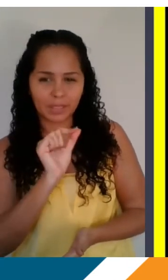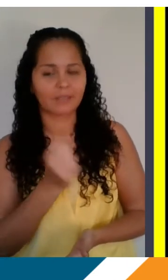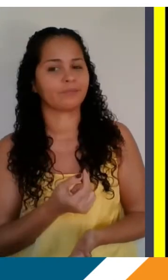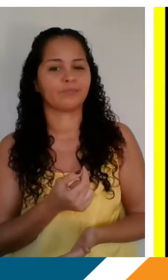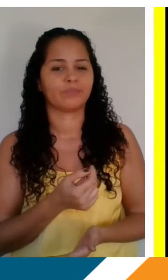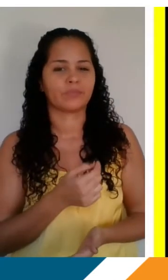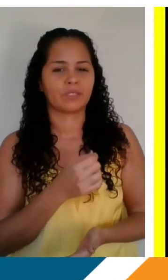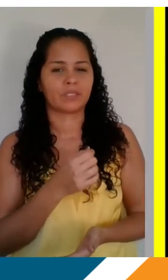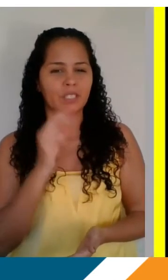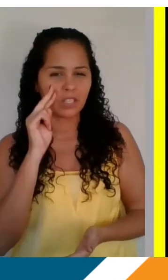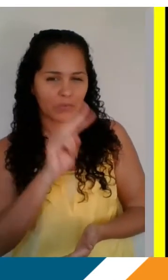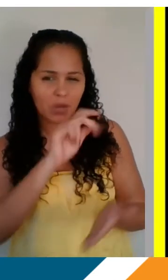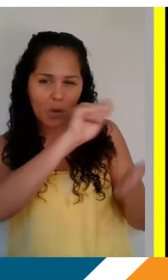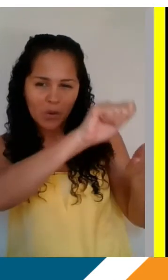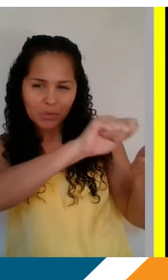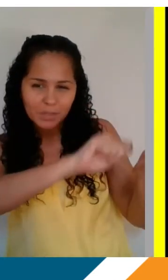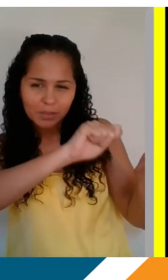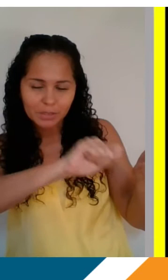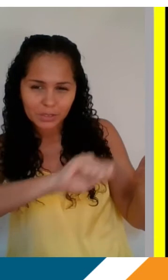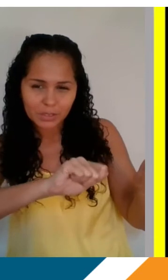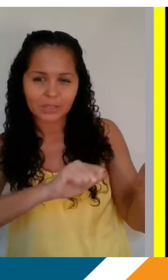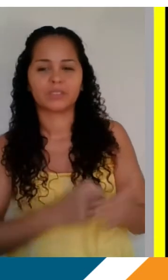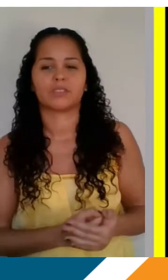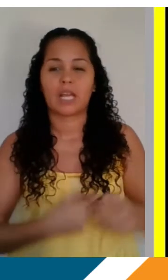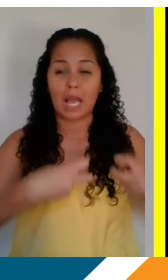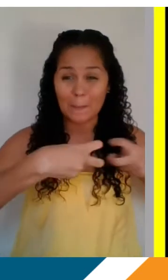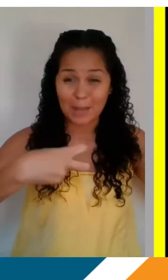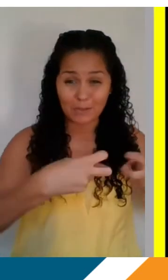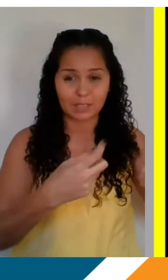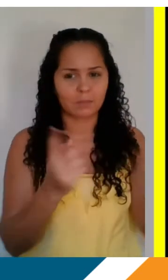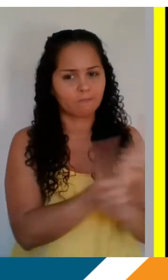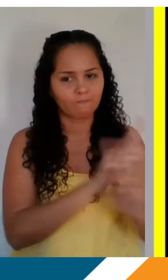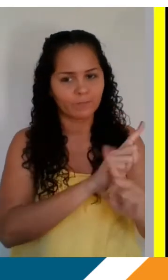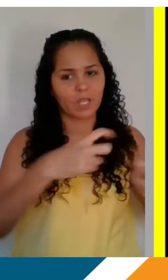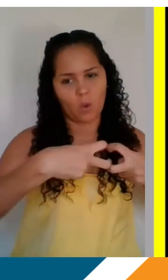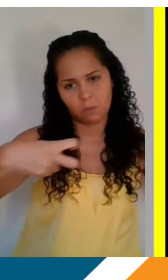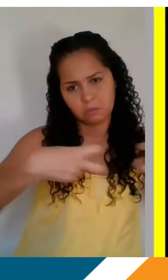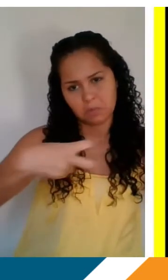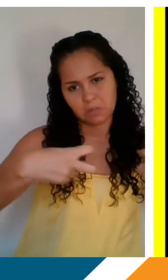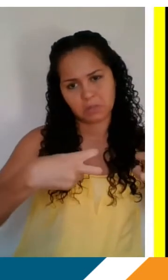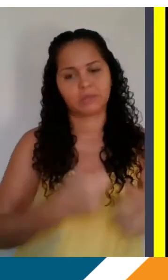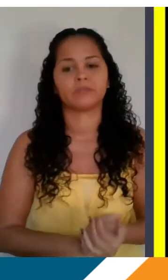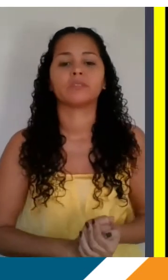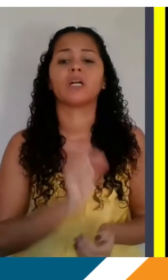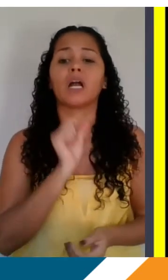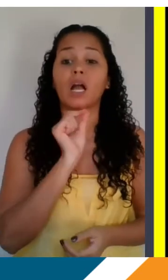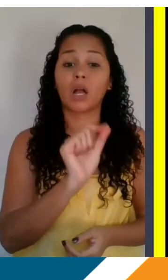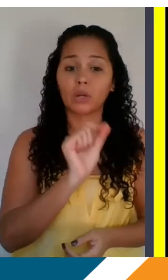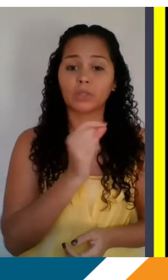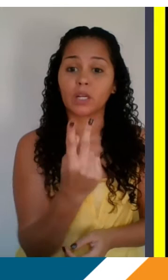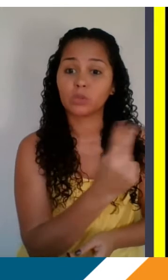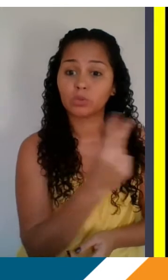eu escrevi aqui em colisão perfeitamente inelástica, que a velocidade dos corpos no final é igual a uma outra, é como se os